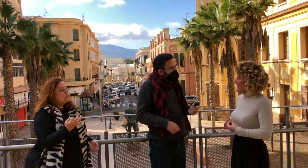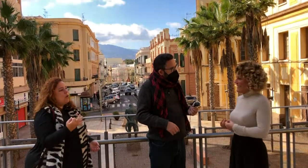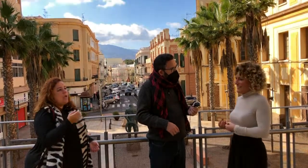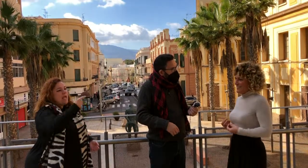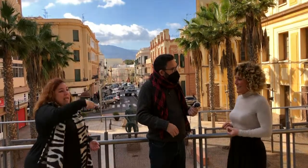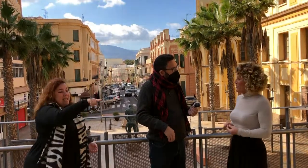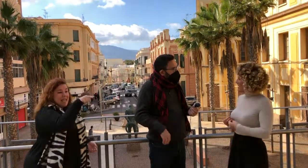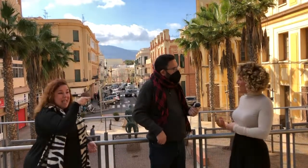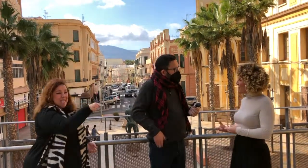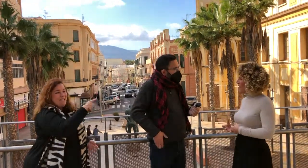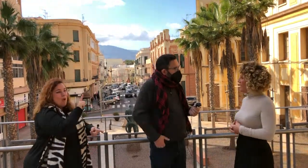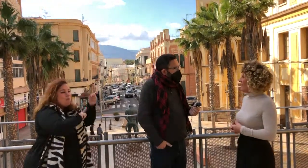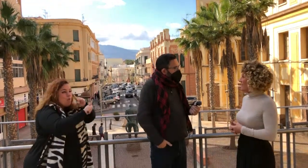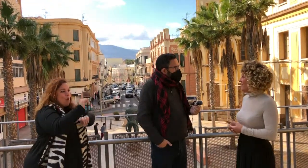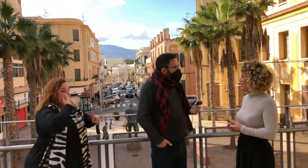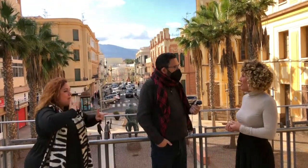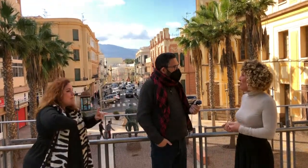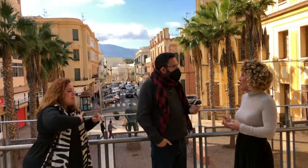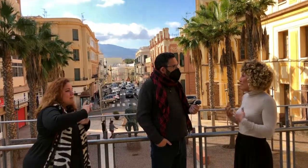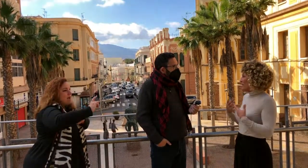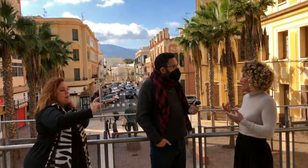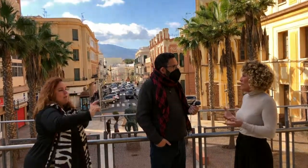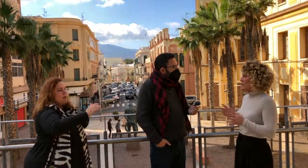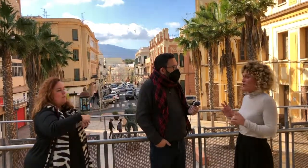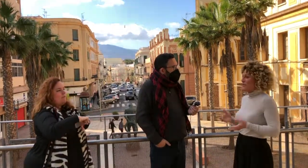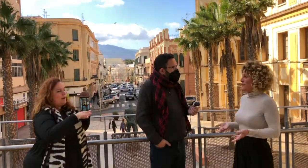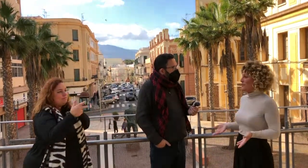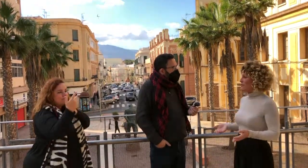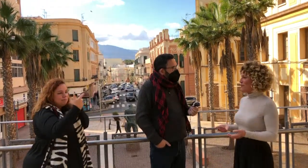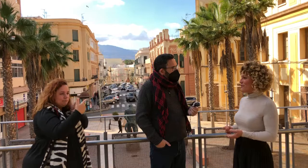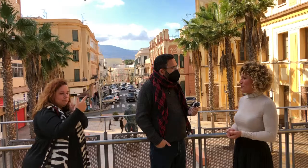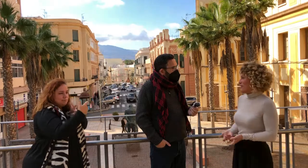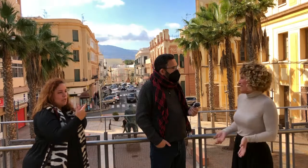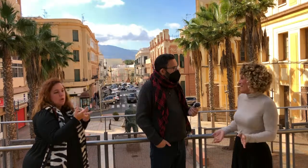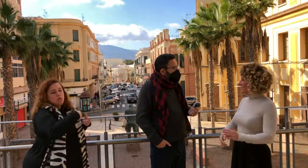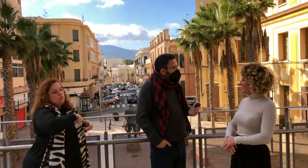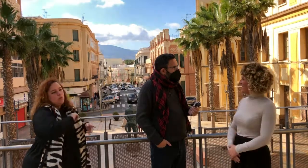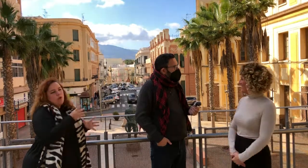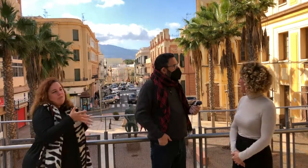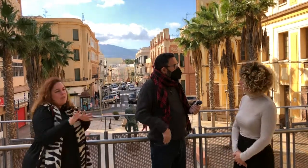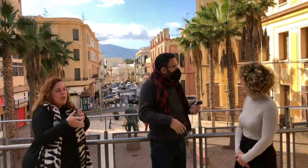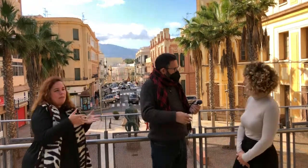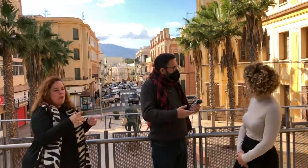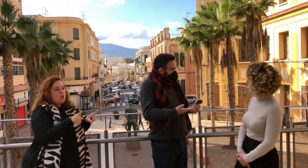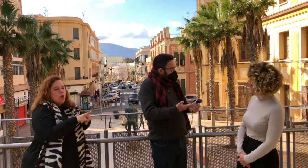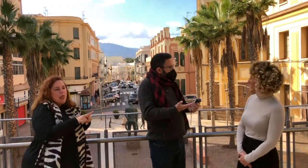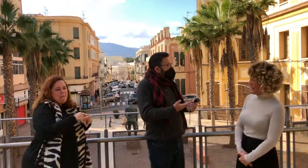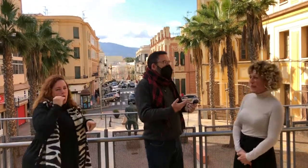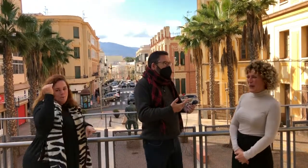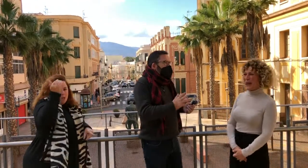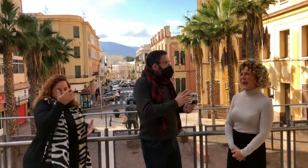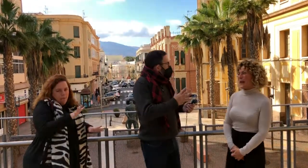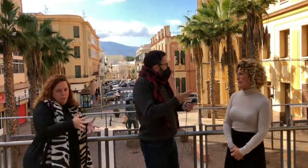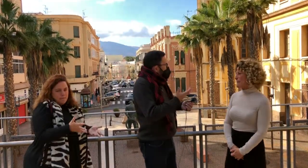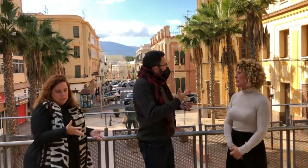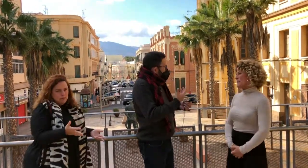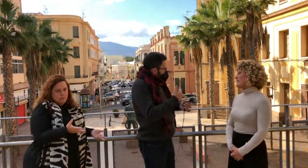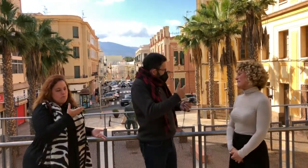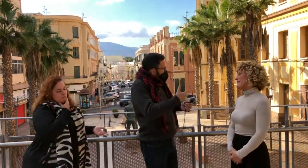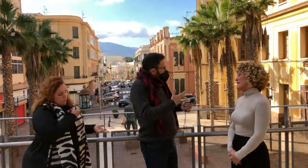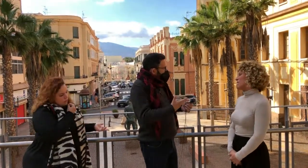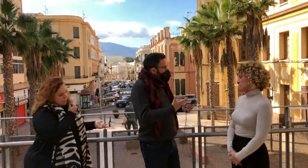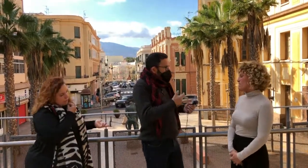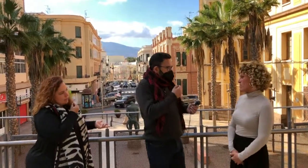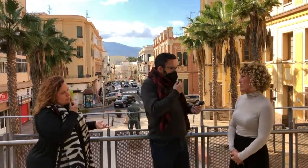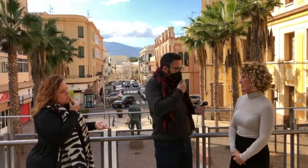problema, ellos te llaman y a ver cómo... Es como si fuésemos sus hermanos mayores. Sí, pero hombre, es muy bonito. Yo creo que